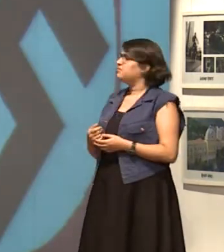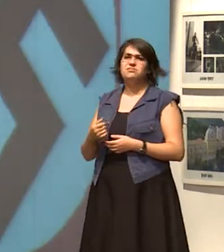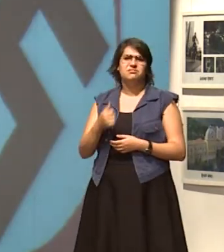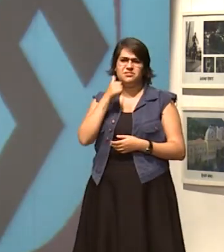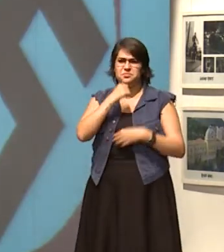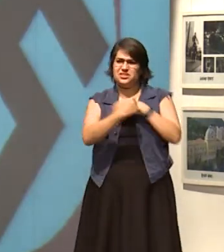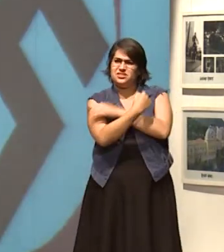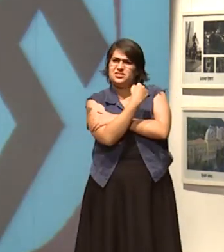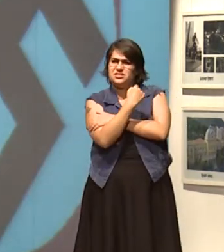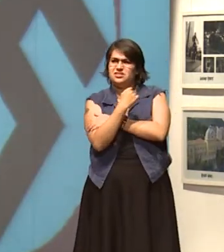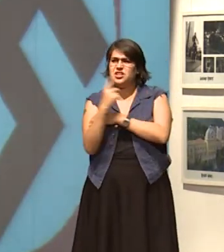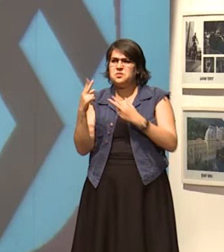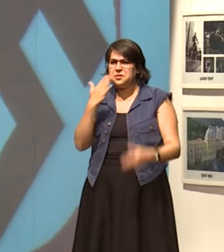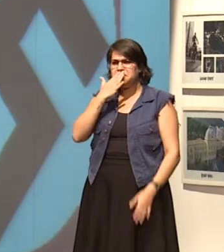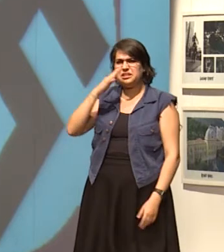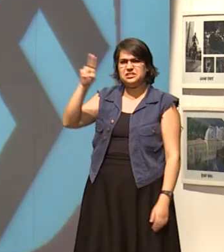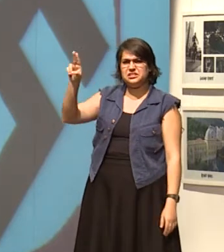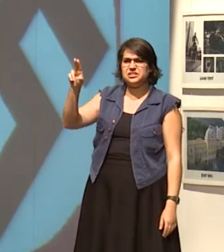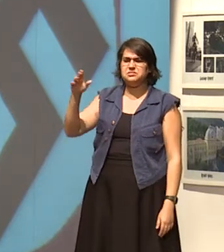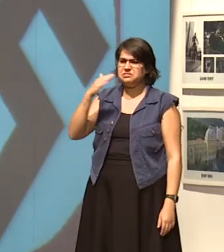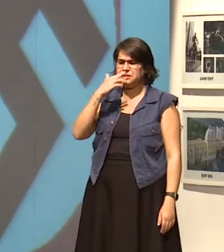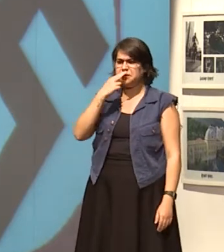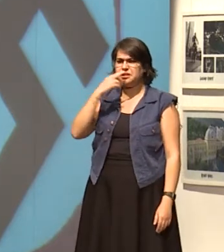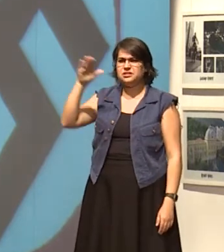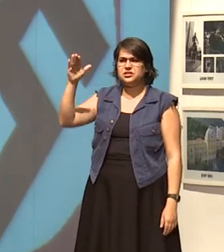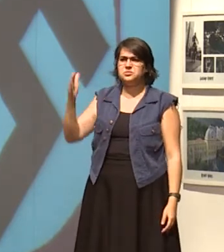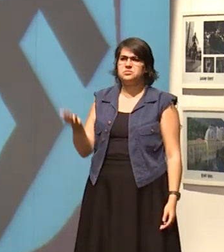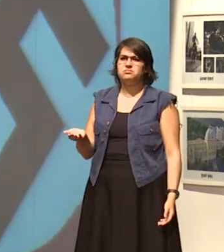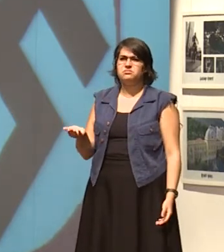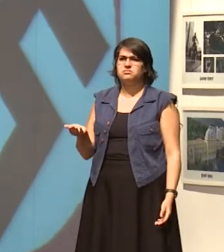Passa o próximo slide, por favor. Mulher feminista é o mesmo que o nazismo?